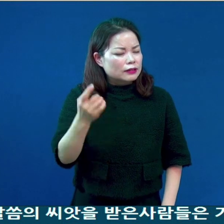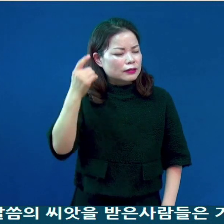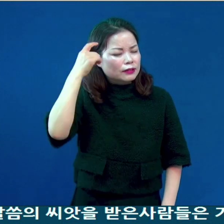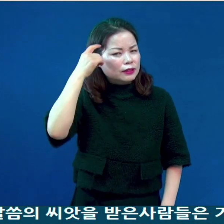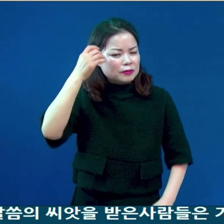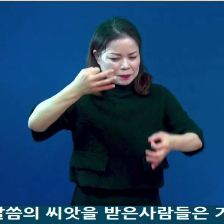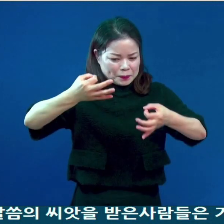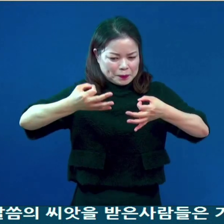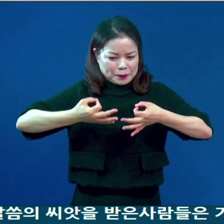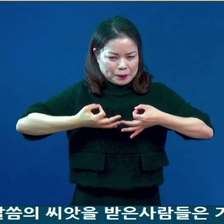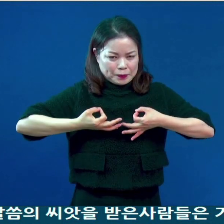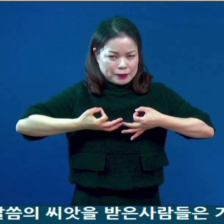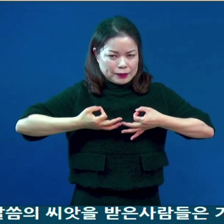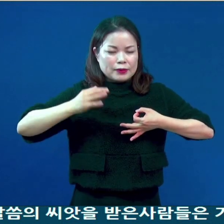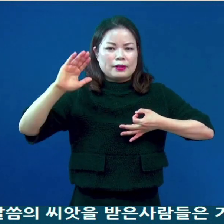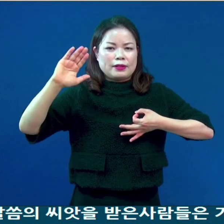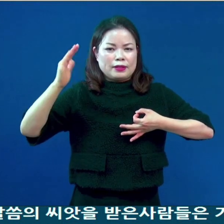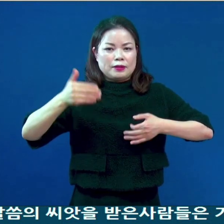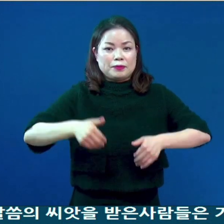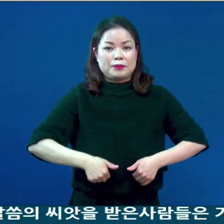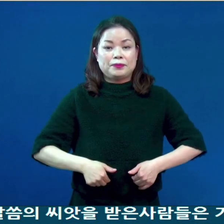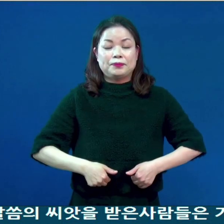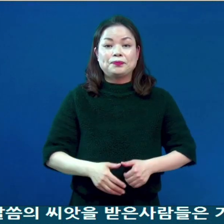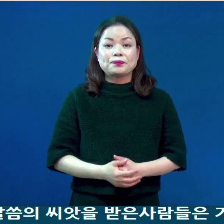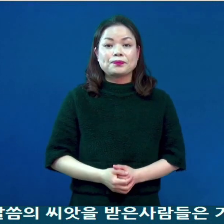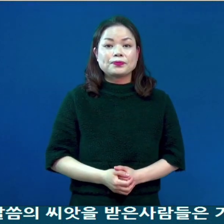돌아볼 수 있어야 하는 것이죠.